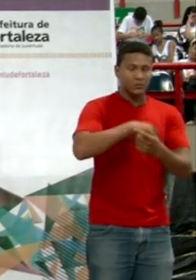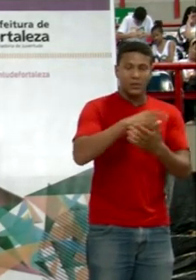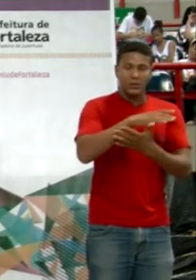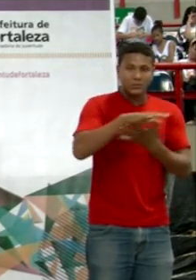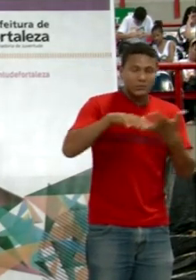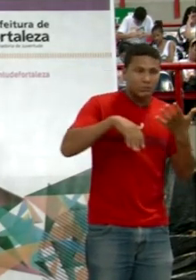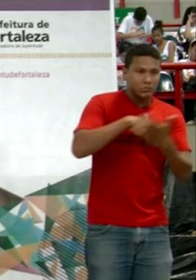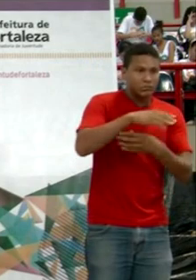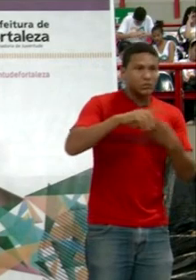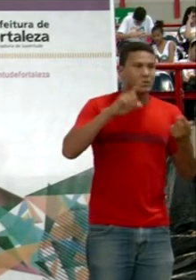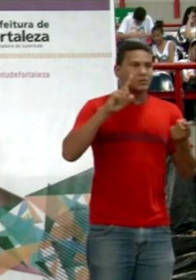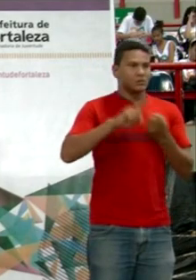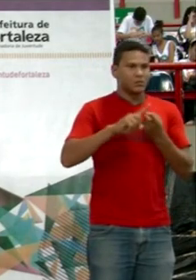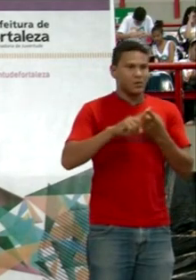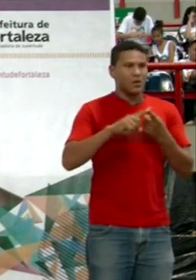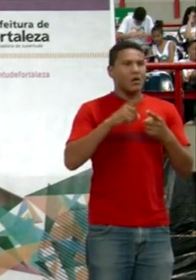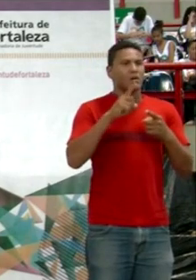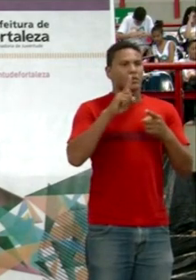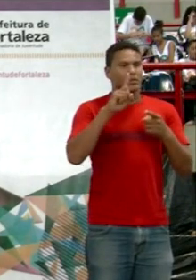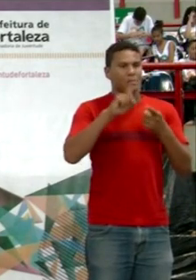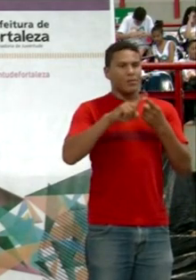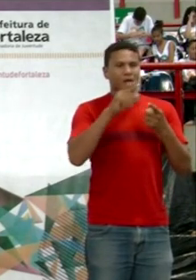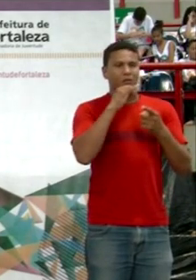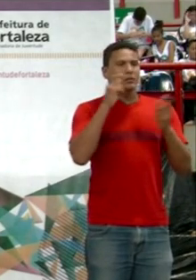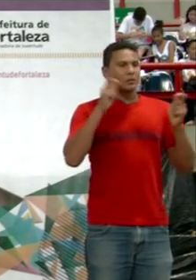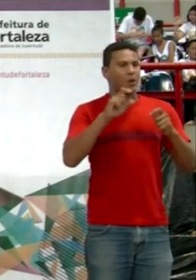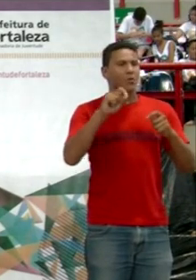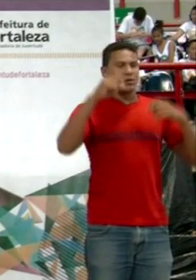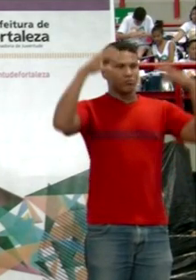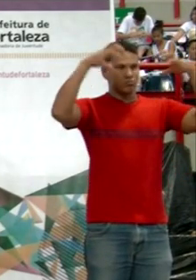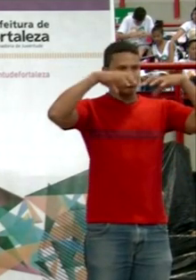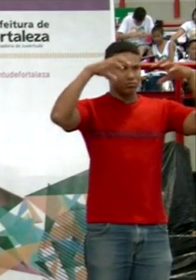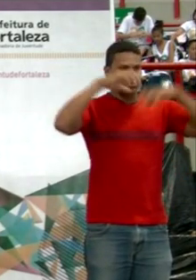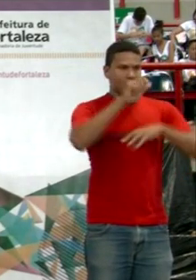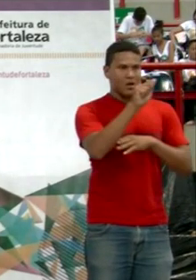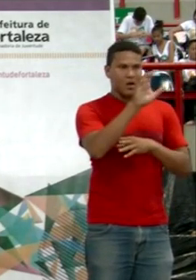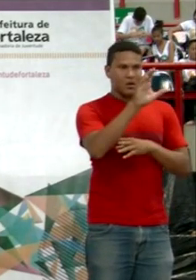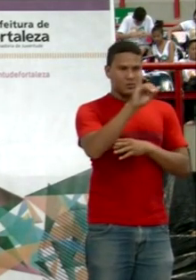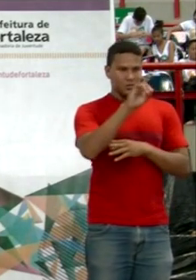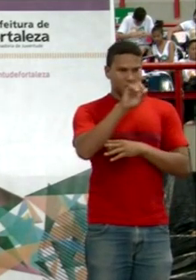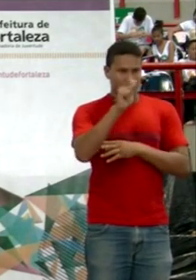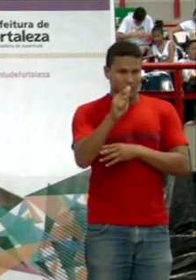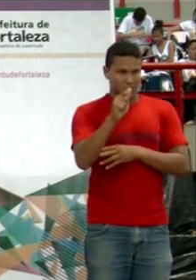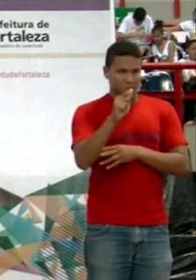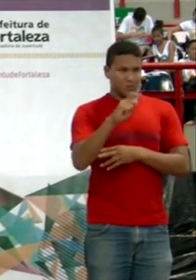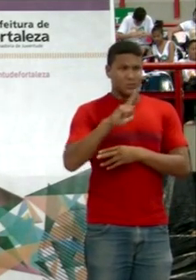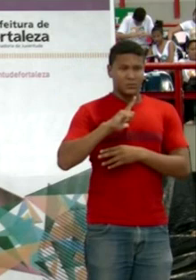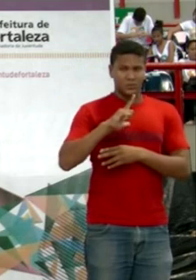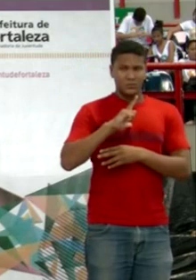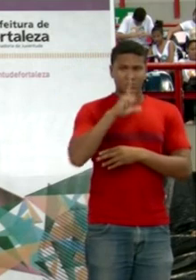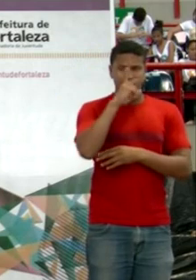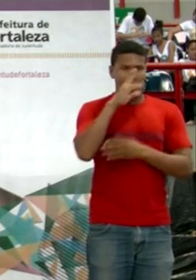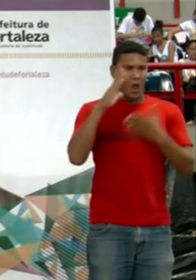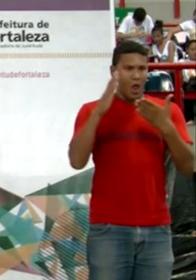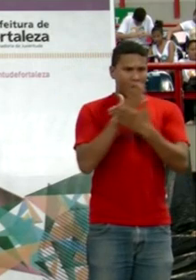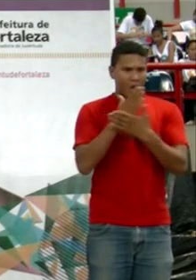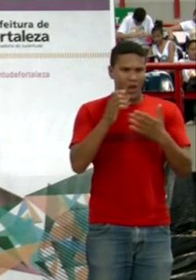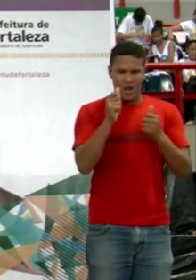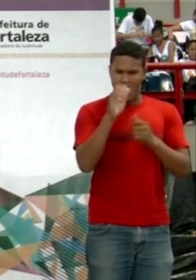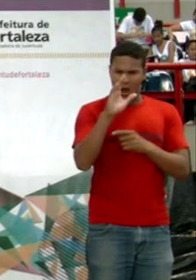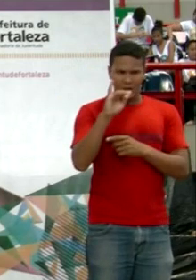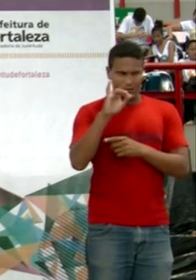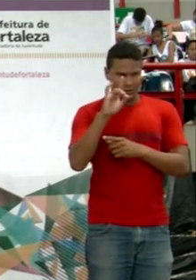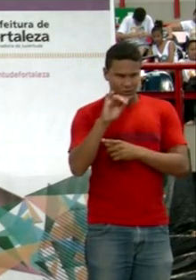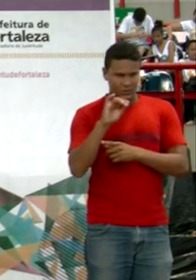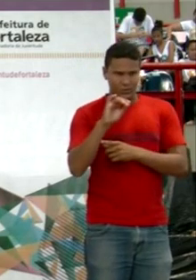pode citar a chuva ácida. Os ácidos usualmente presentes em maiores proporções